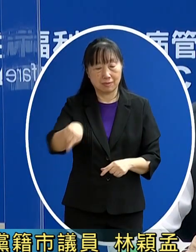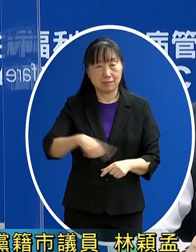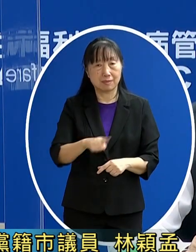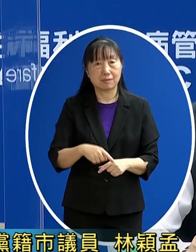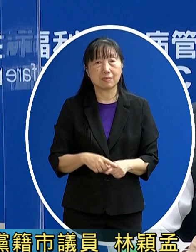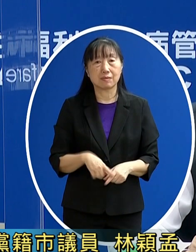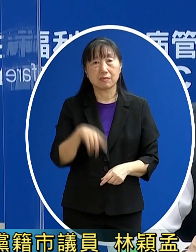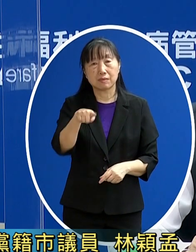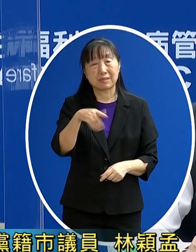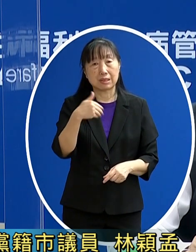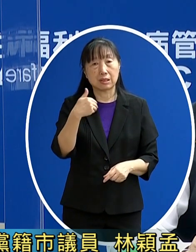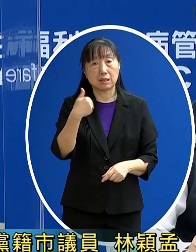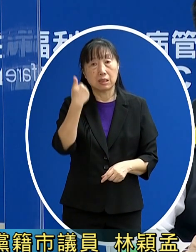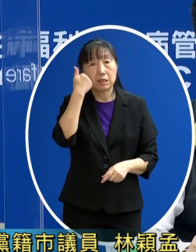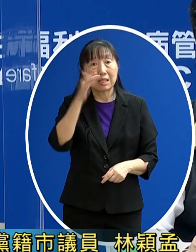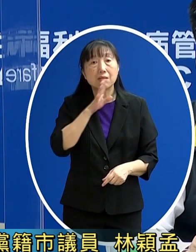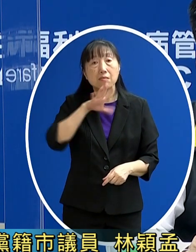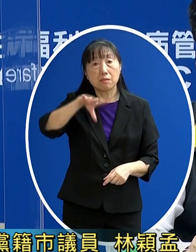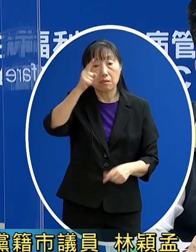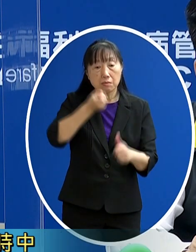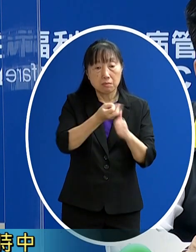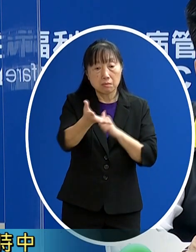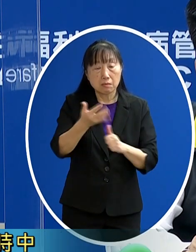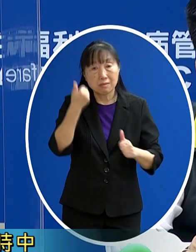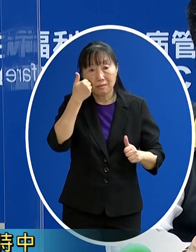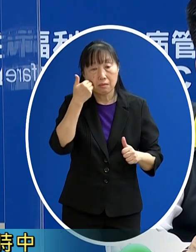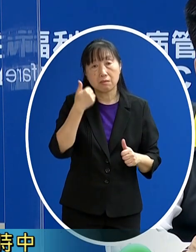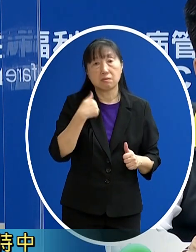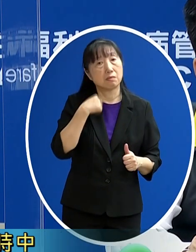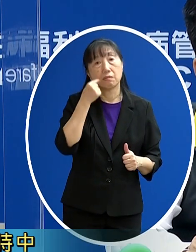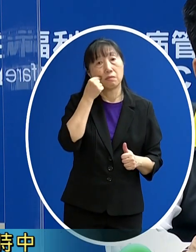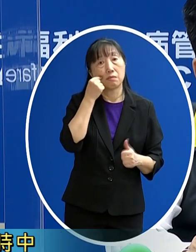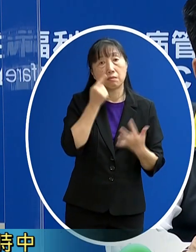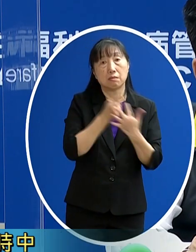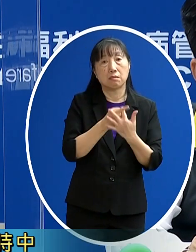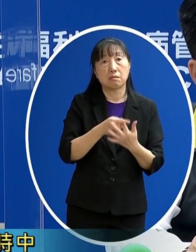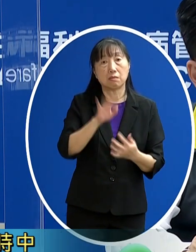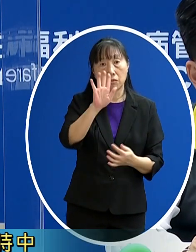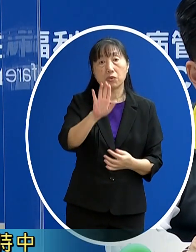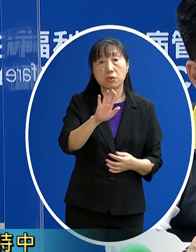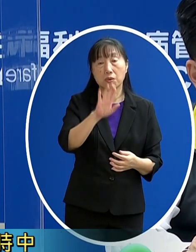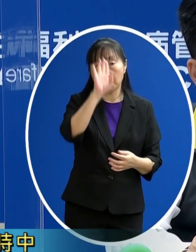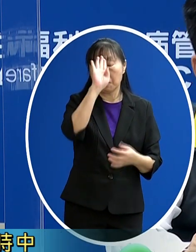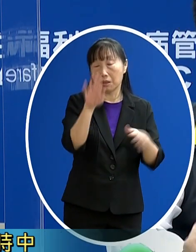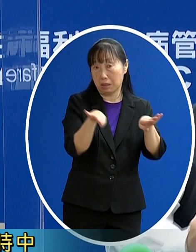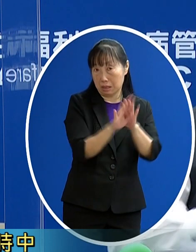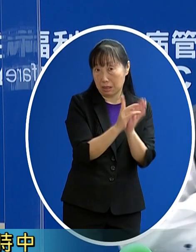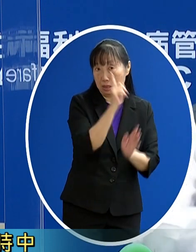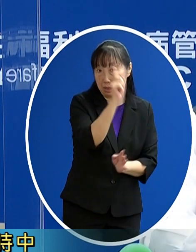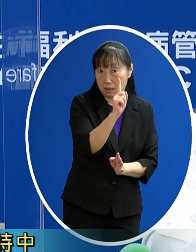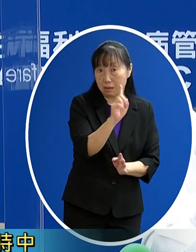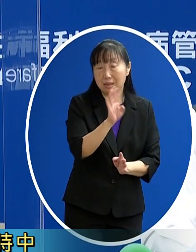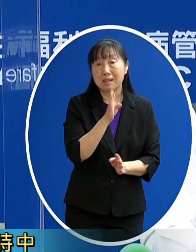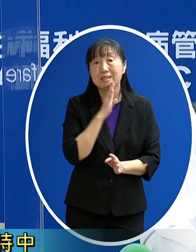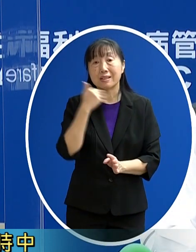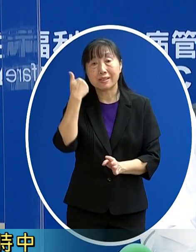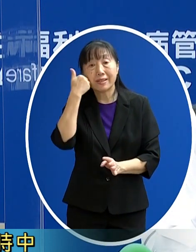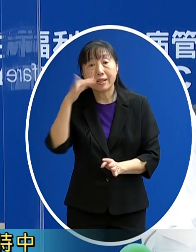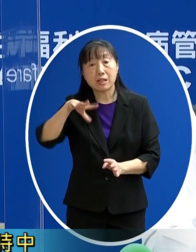难讲说谁是第一个了，他有发病的第一个，但是从哪一个开始，其实到现在